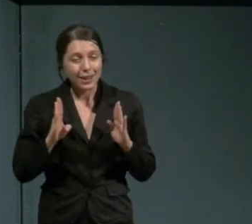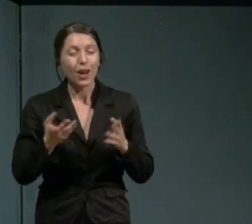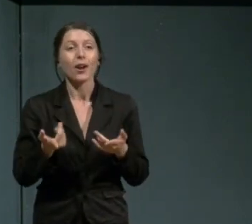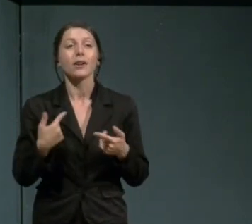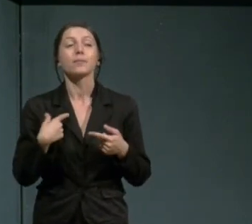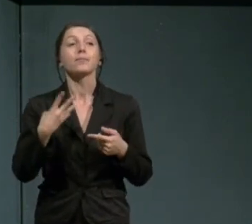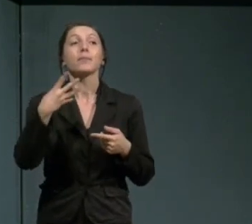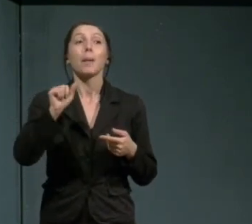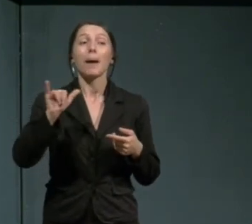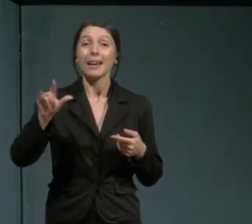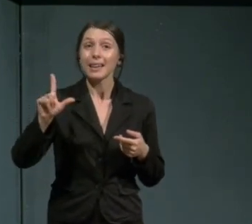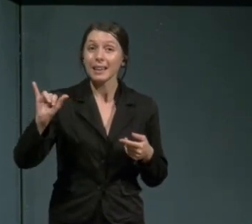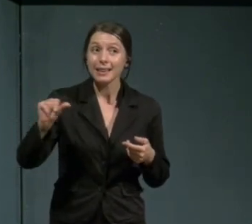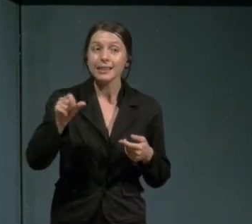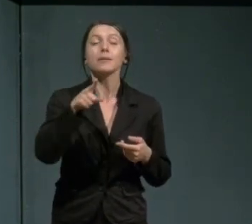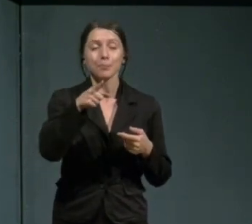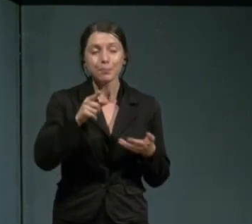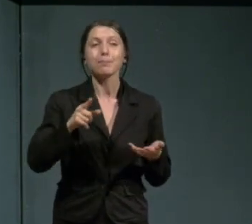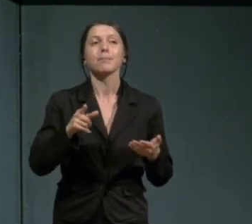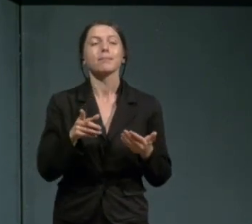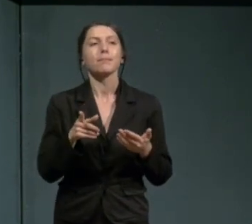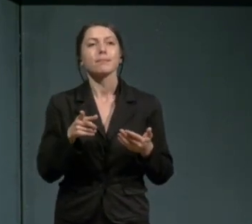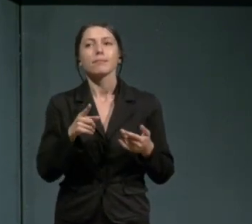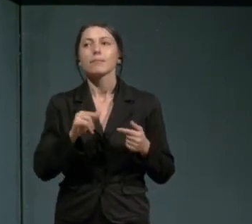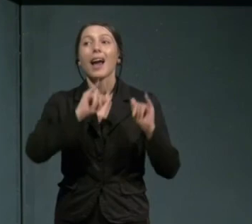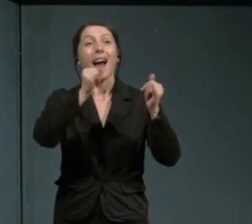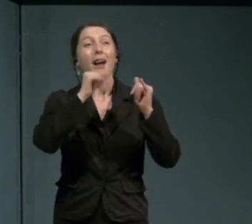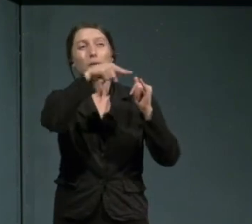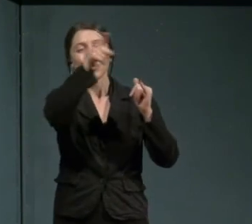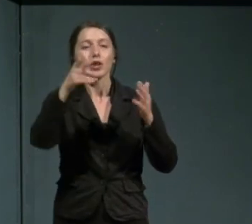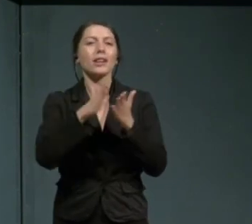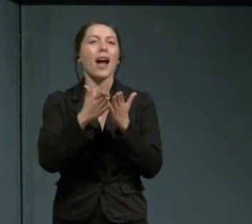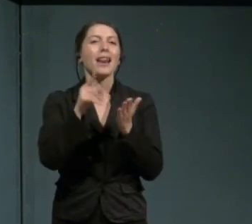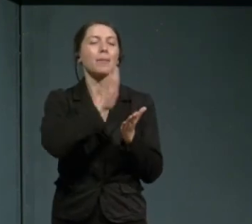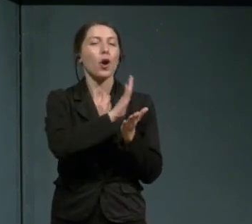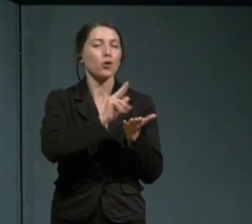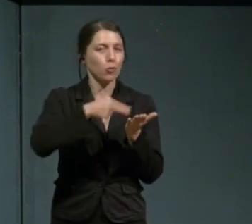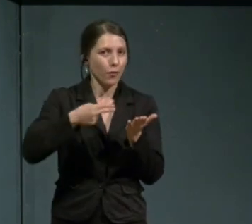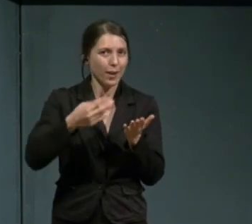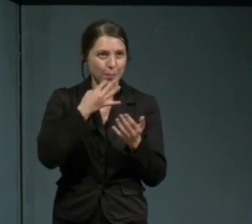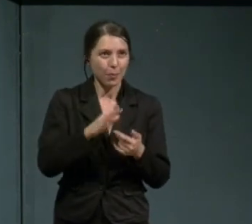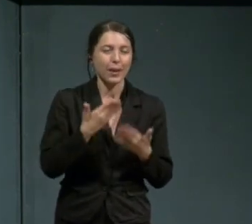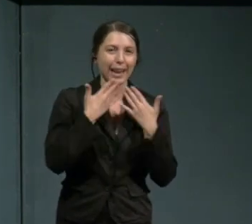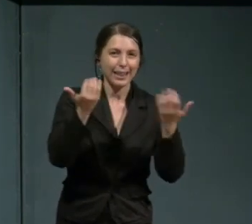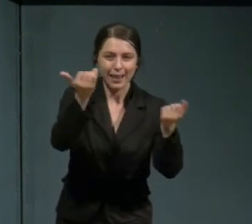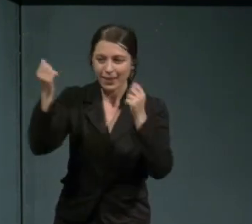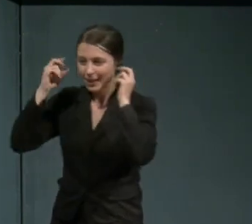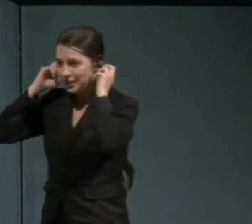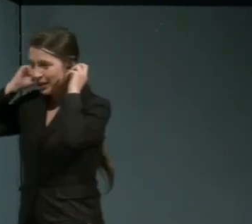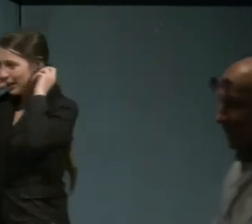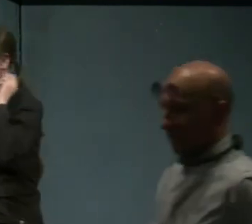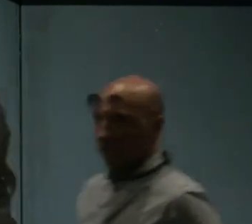ricordo che majlis firmerà poi all'uscita il suo libro per chi lo desiderasse grazie avere il cibo